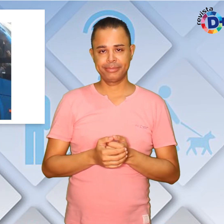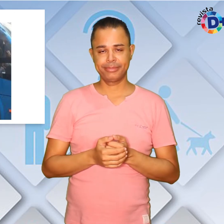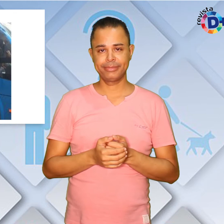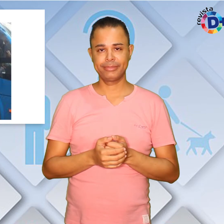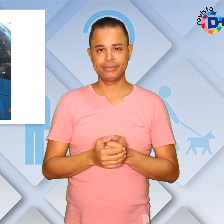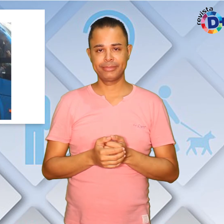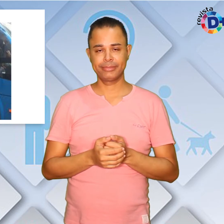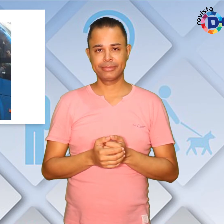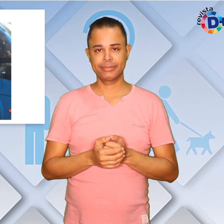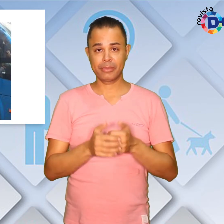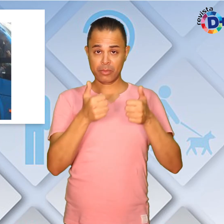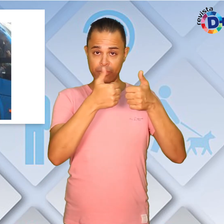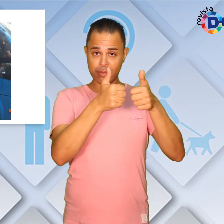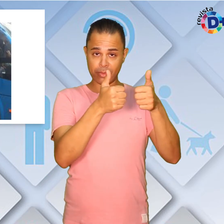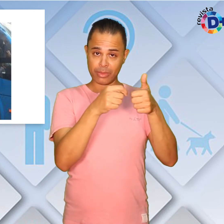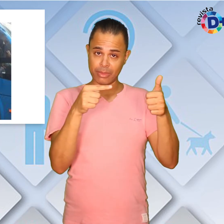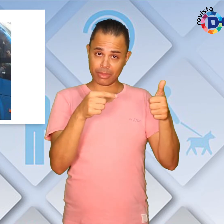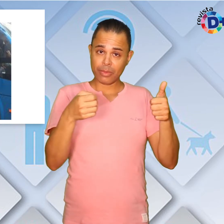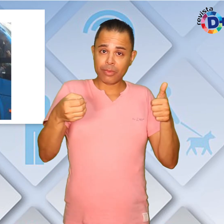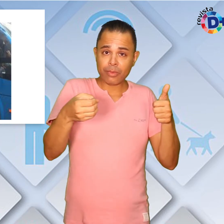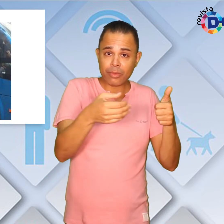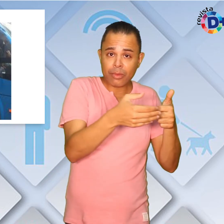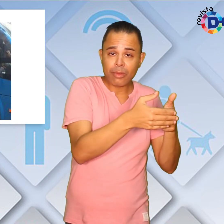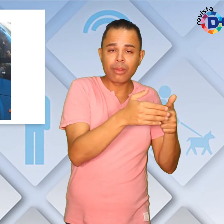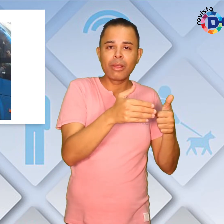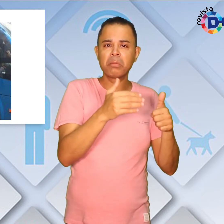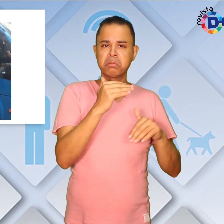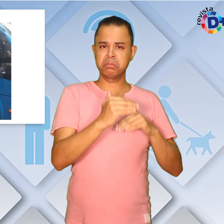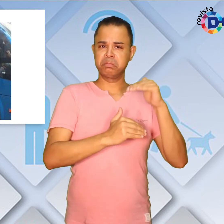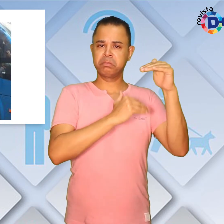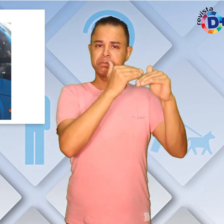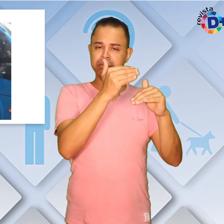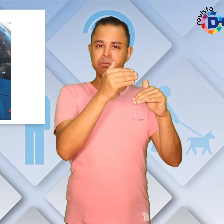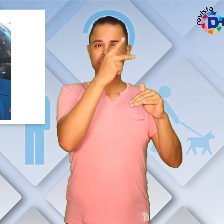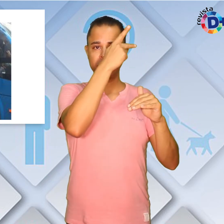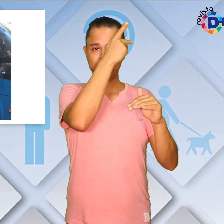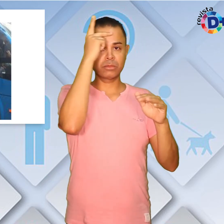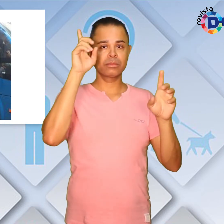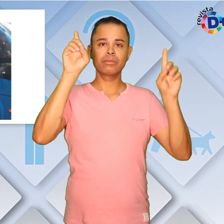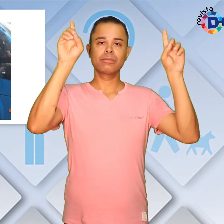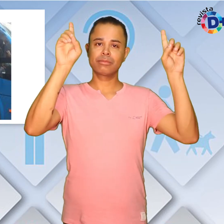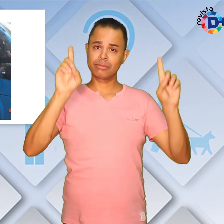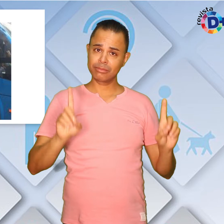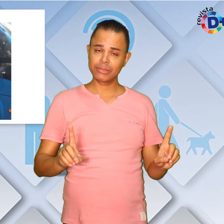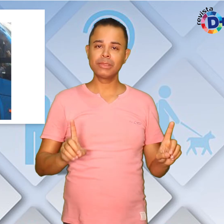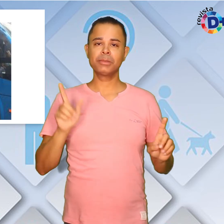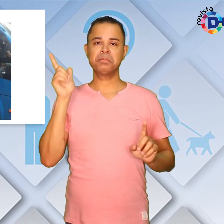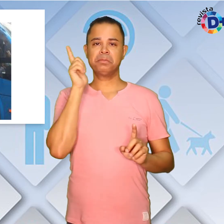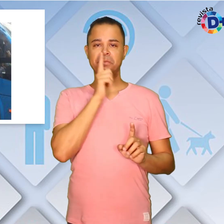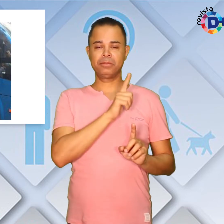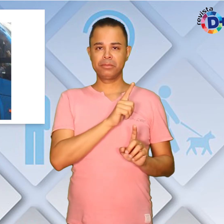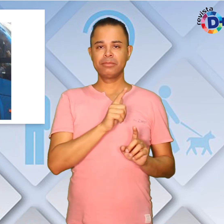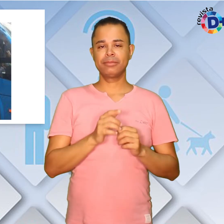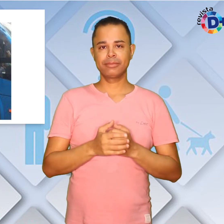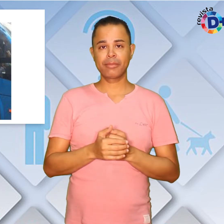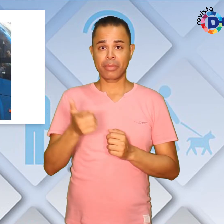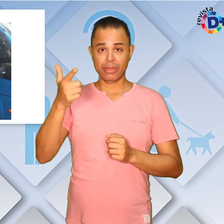a nova linha de ônibus é um grande avanço para as pessoas com deficiência e para o sistema de